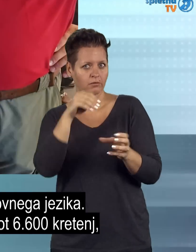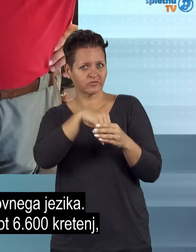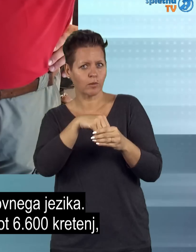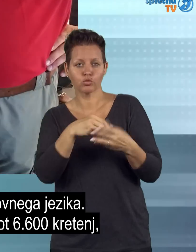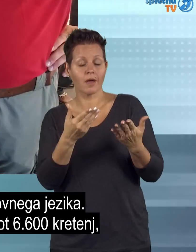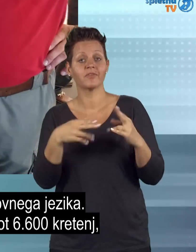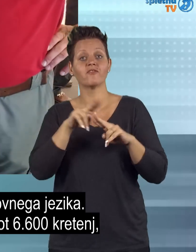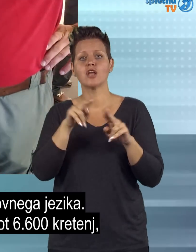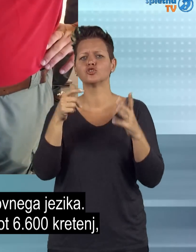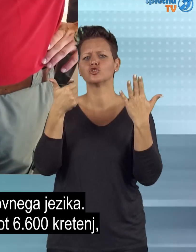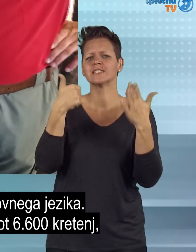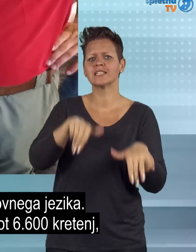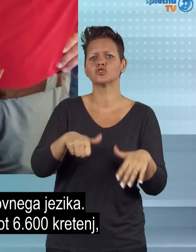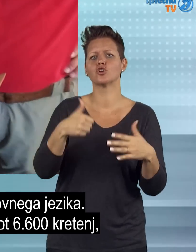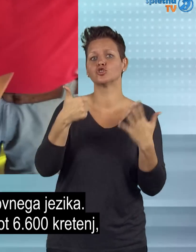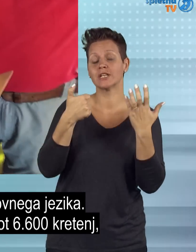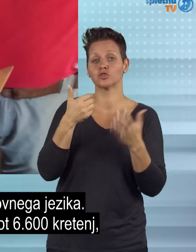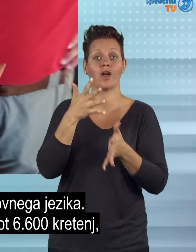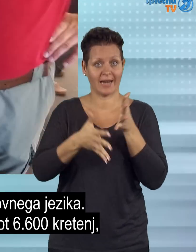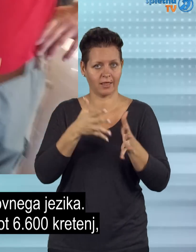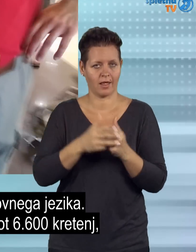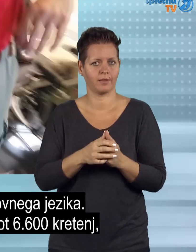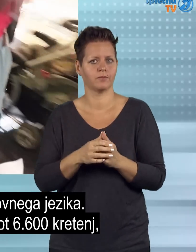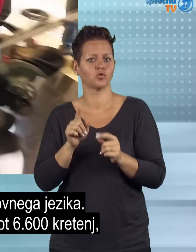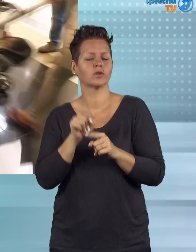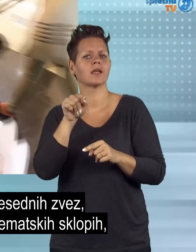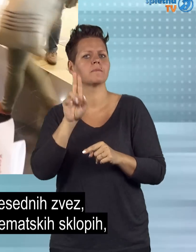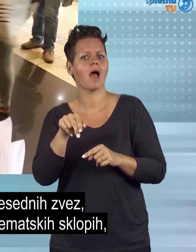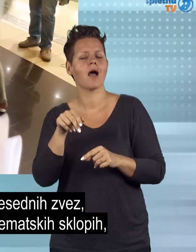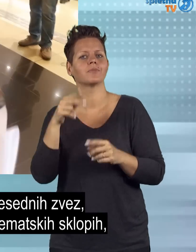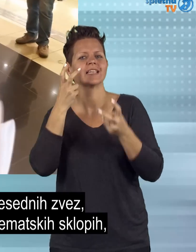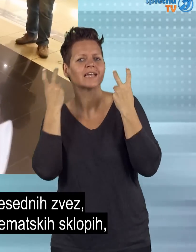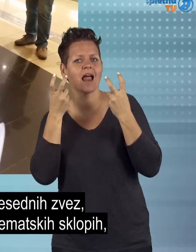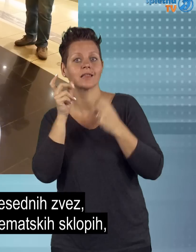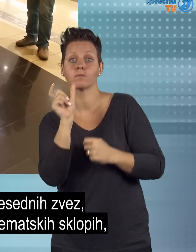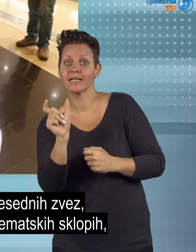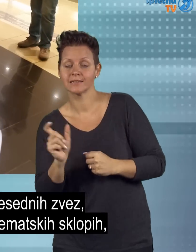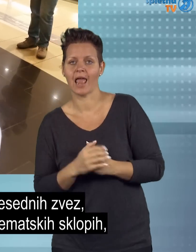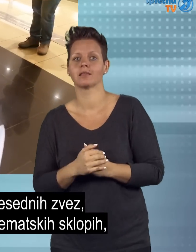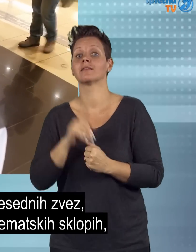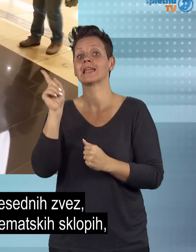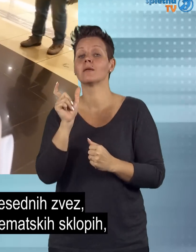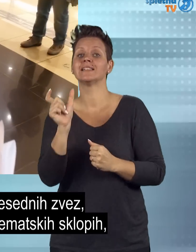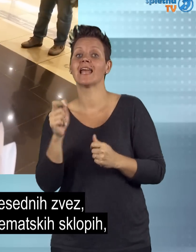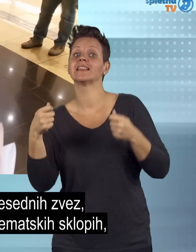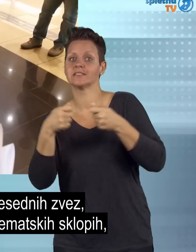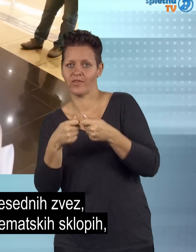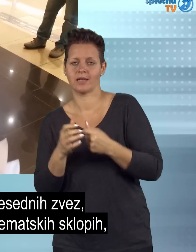vsebuje več kot 6600 kreten, iskalnih besed in besednih zvez, brskate lahko tudi po tematskih sklopih,